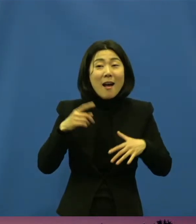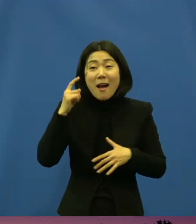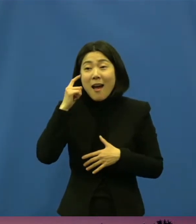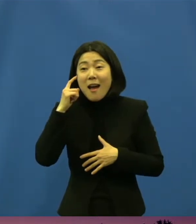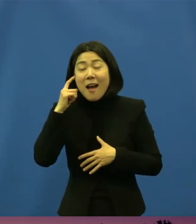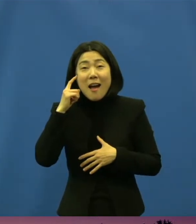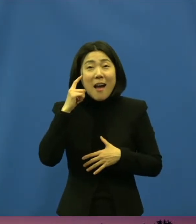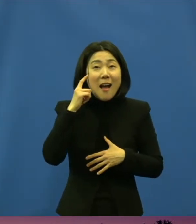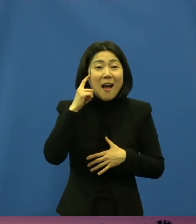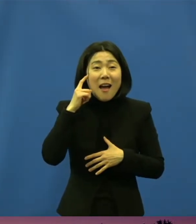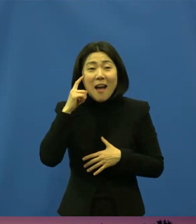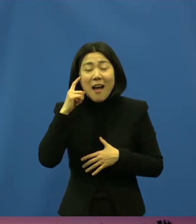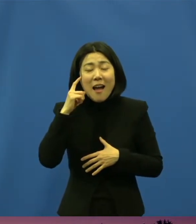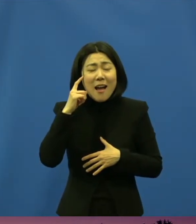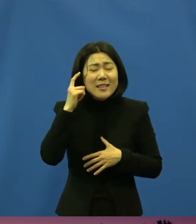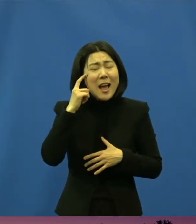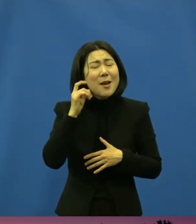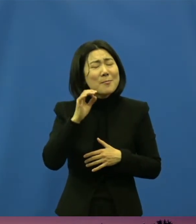주목해 보세요.